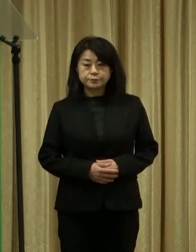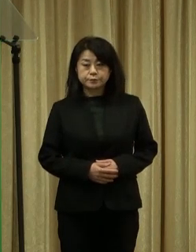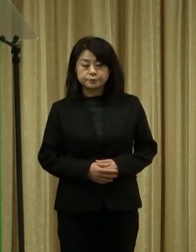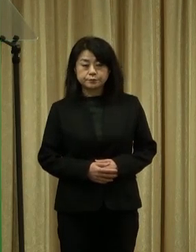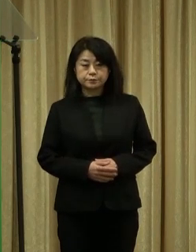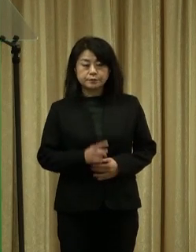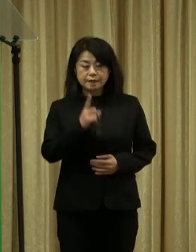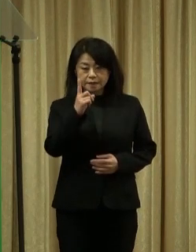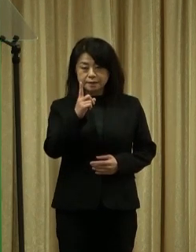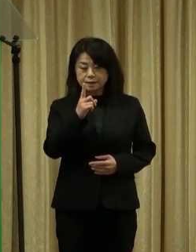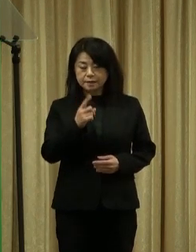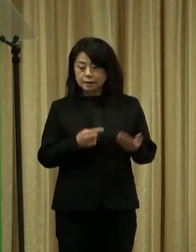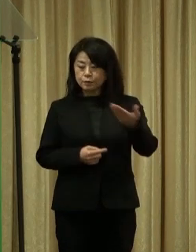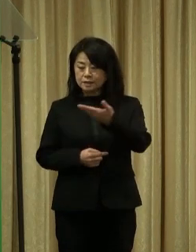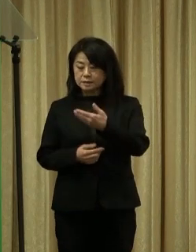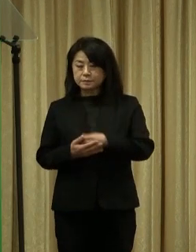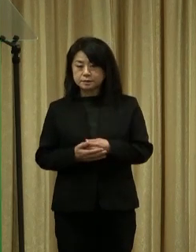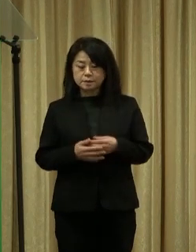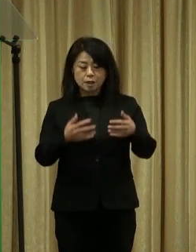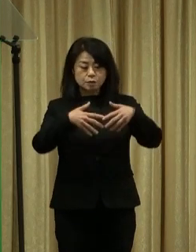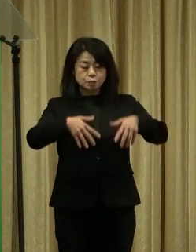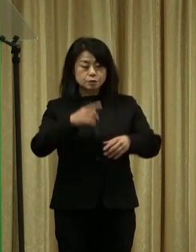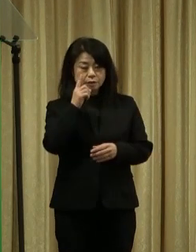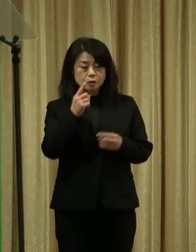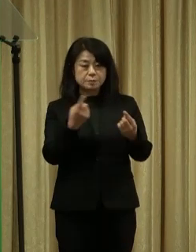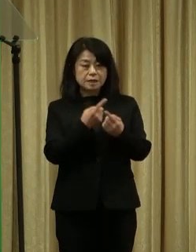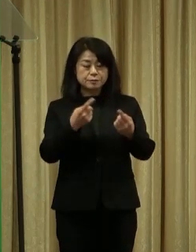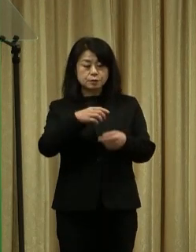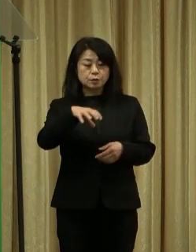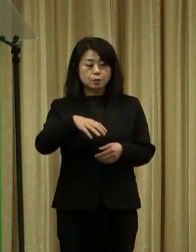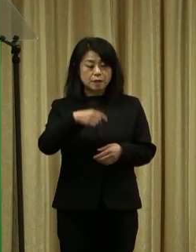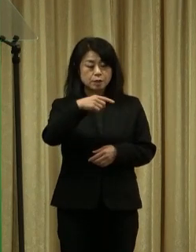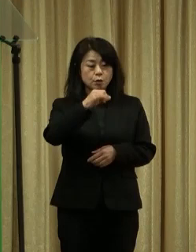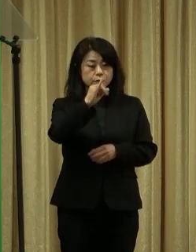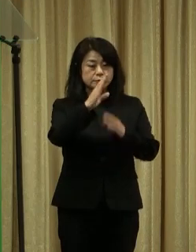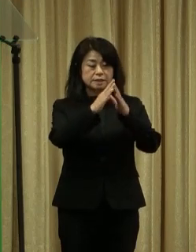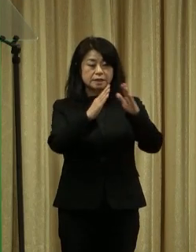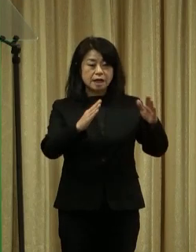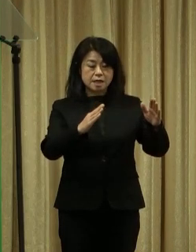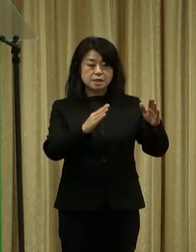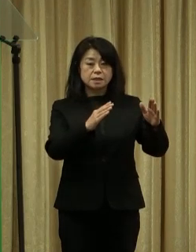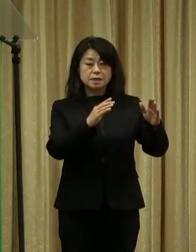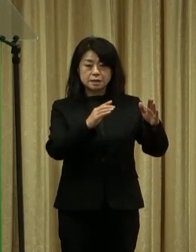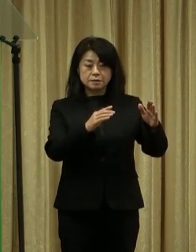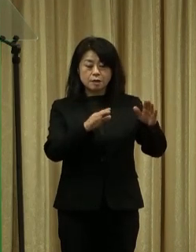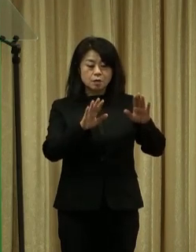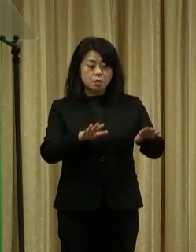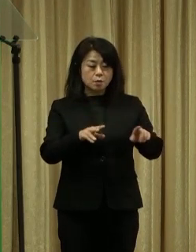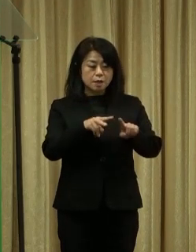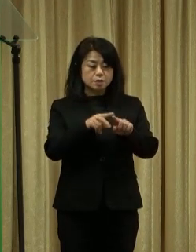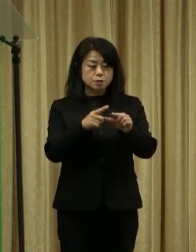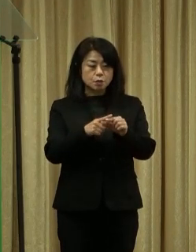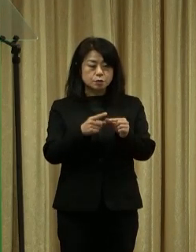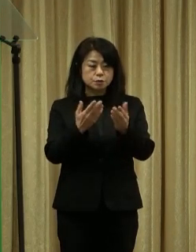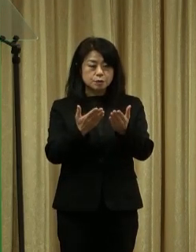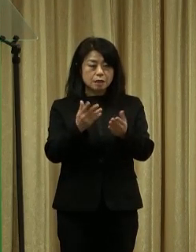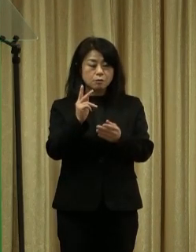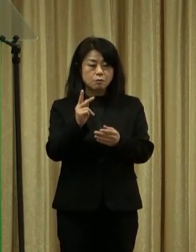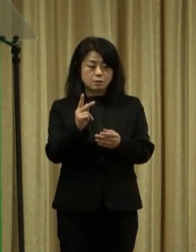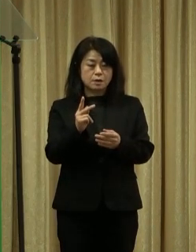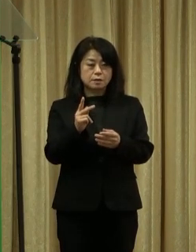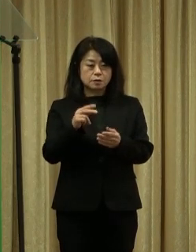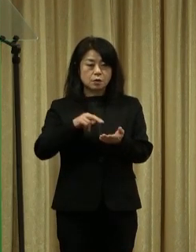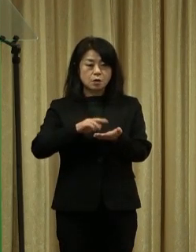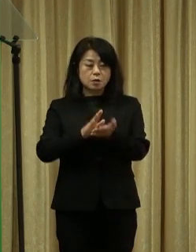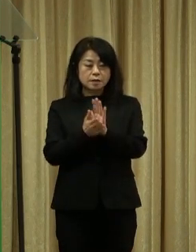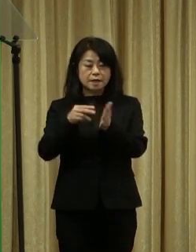すみません、組織の見直しのところで教育委員会のところで今回小中学校化と県立学校化を改編した上